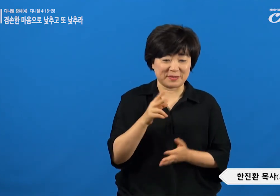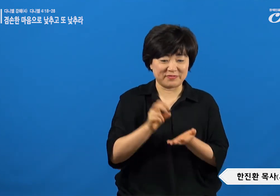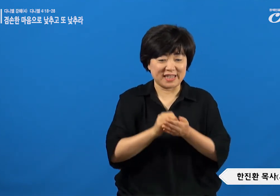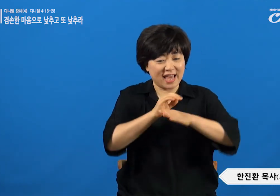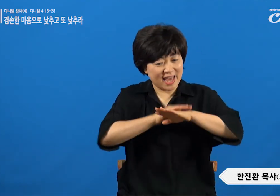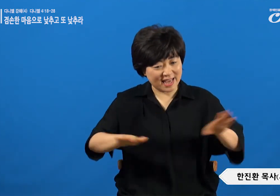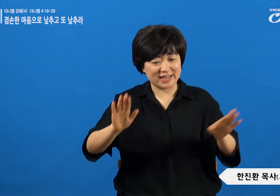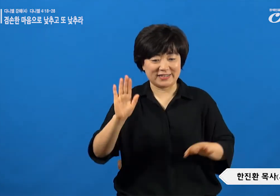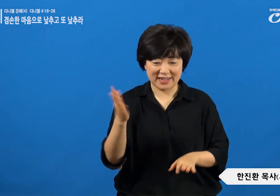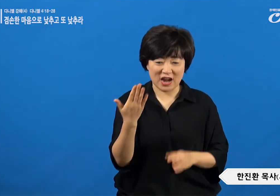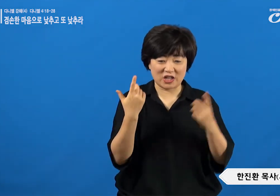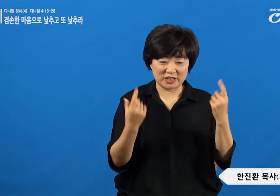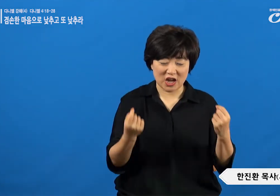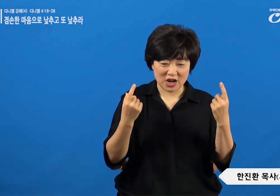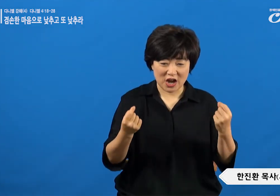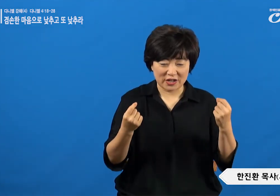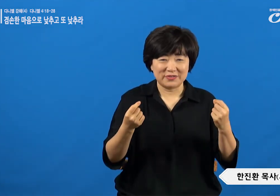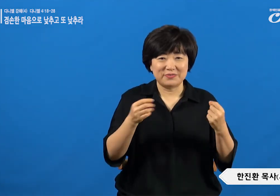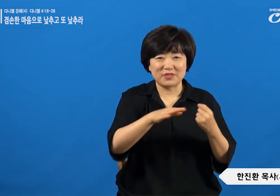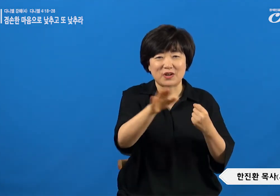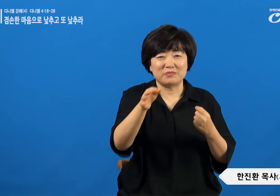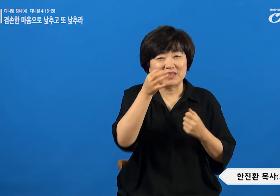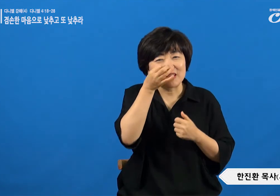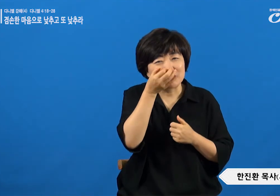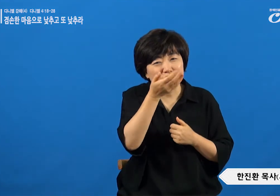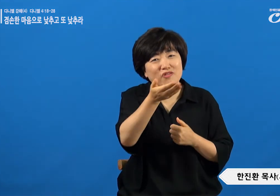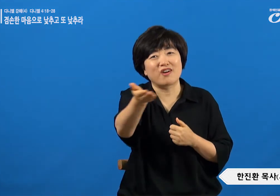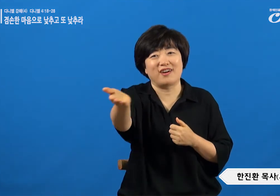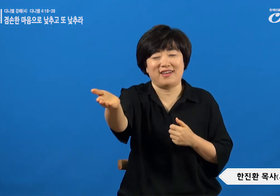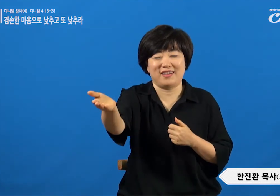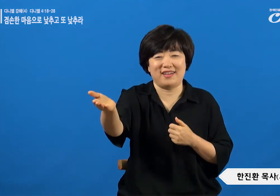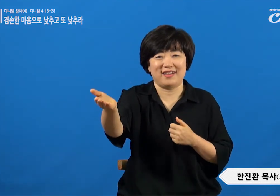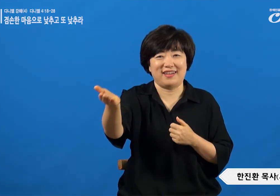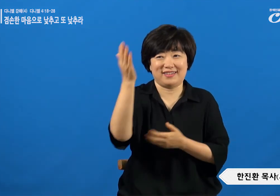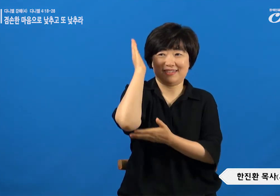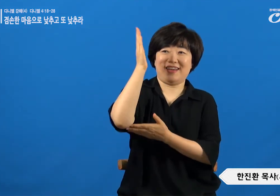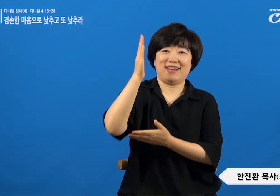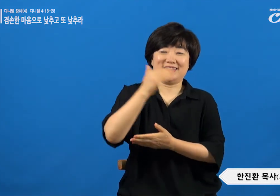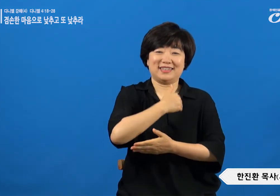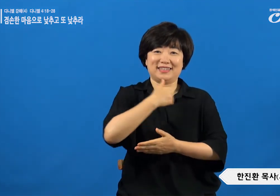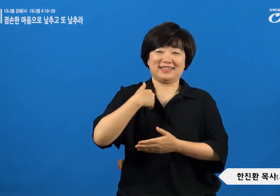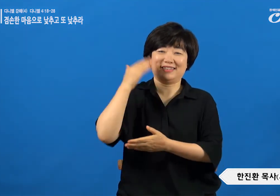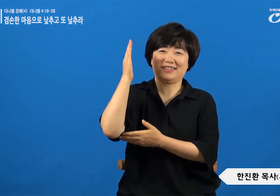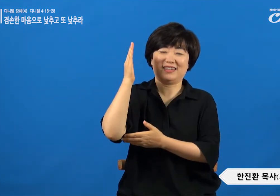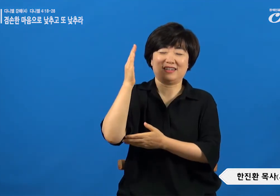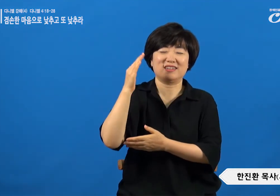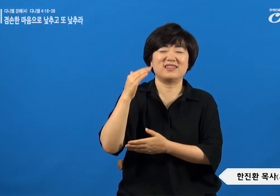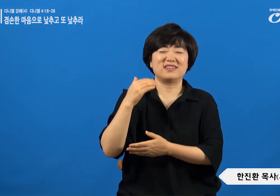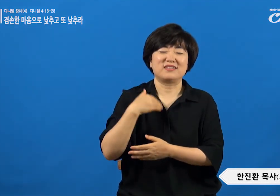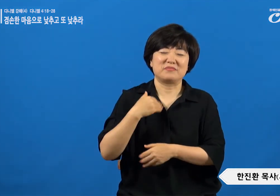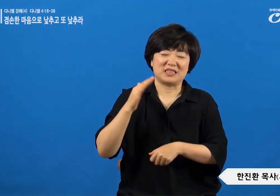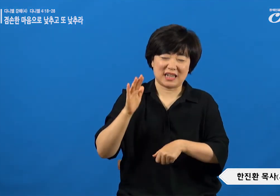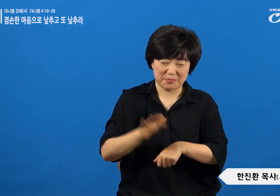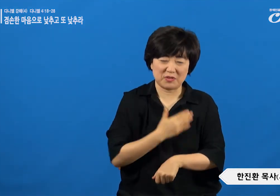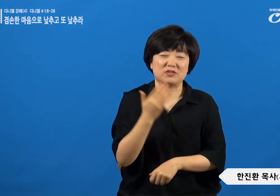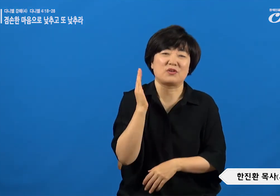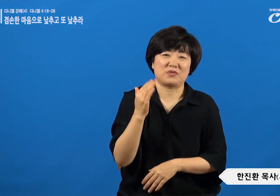문제 다 해결한 것처럼 그런 인상을 여러분에게 만약에 주었다면 제가 오늘 설교 잘못한 것입니다.